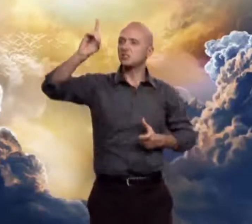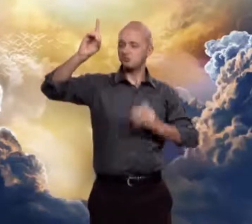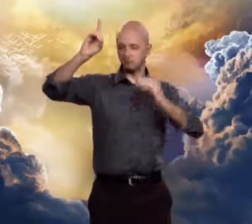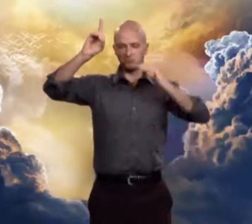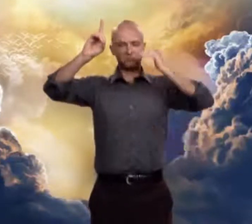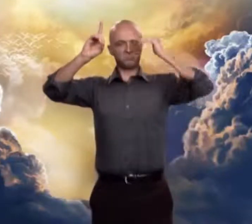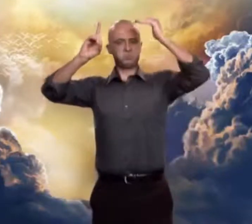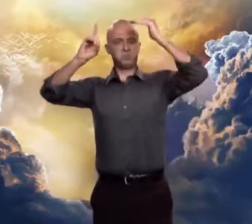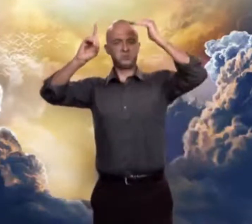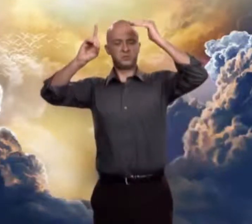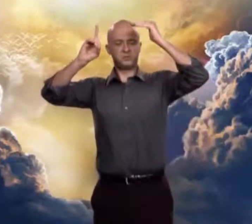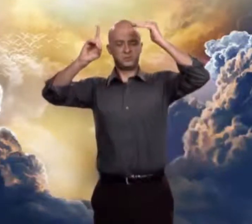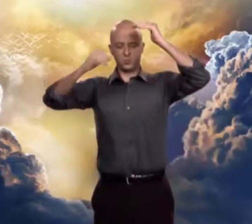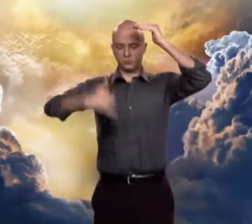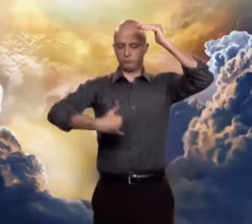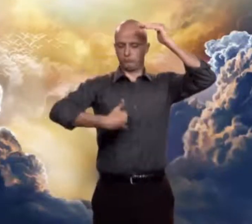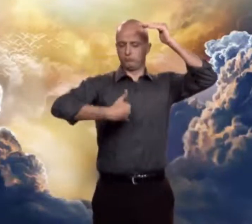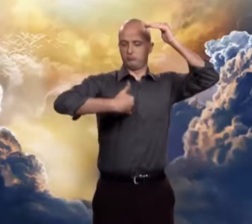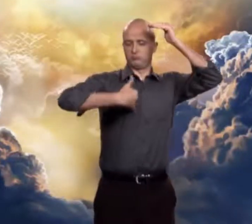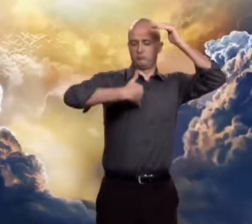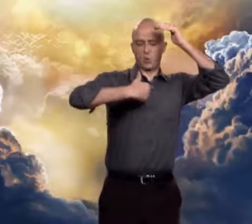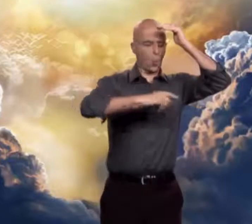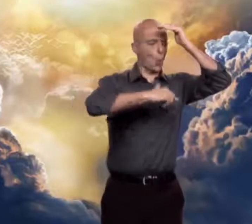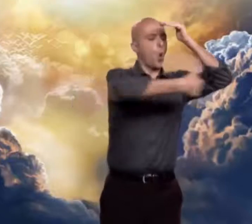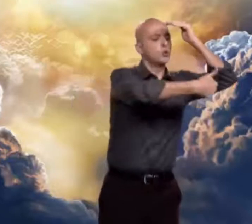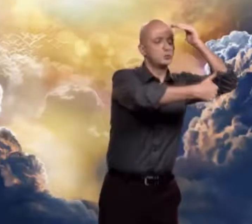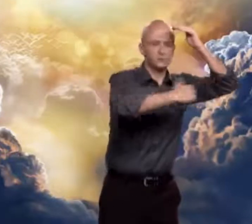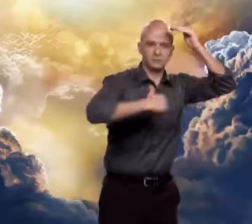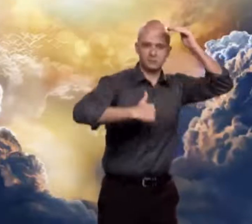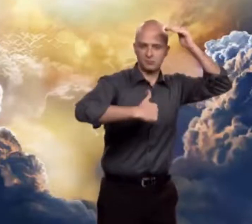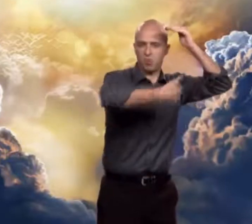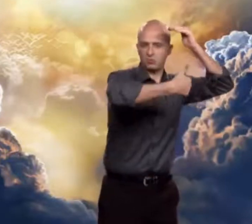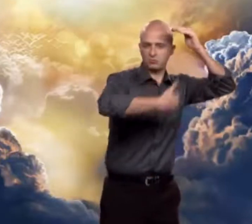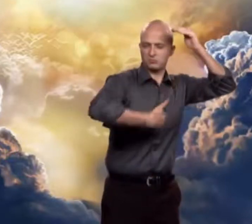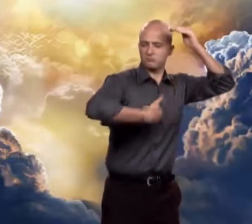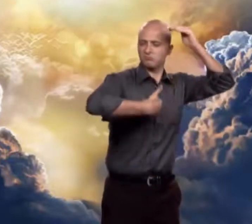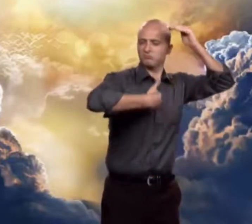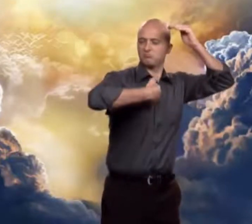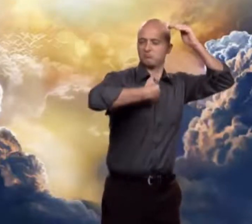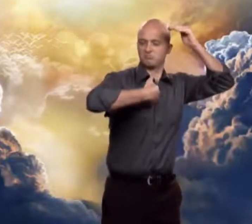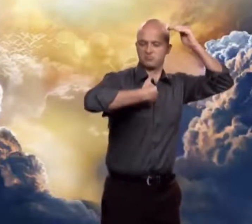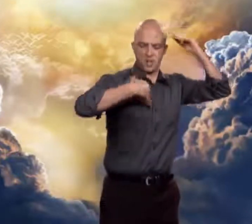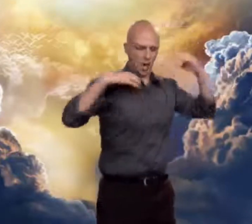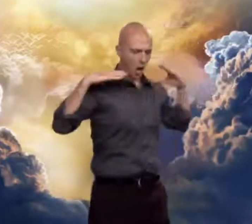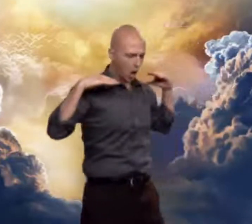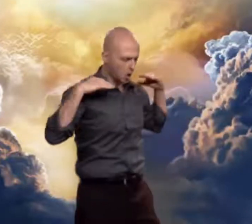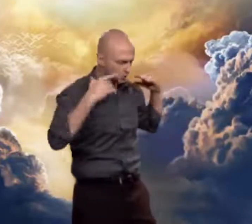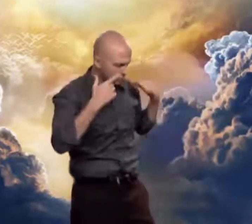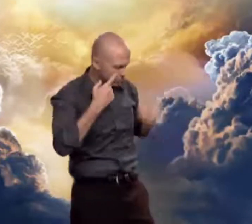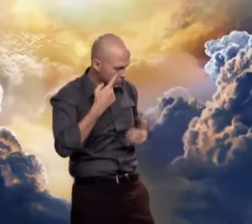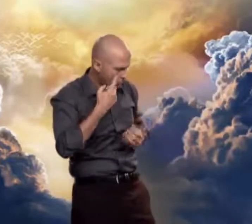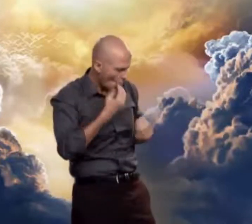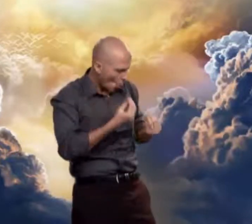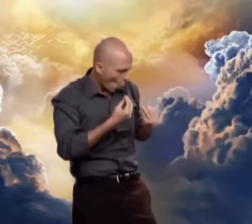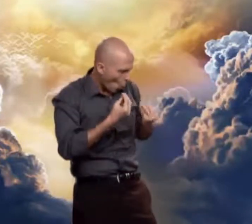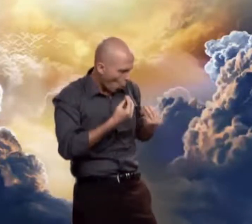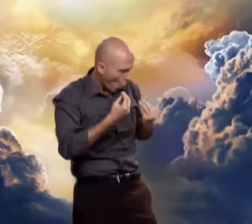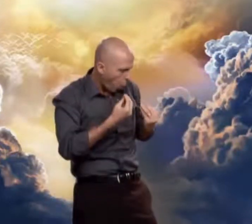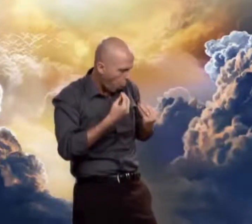exaltação própria era um prenúncio de grandes males. Nas reuniões celestiais, todos argumentavam com Lúcifer. O Filho de Deus